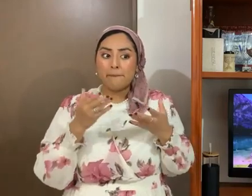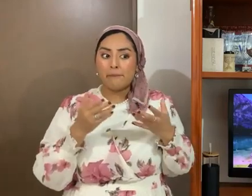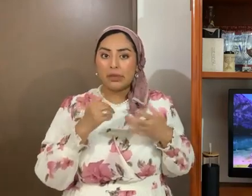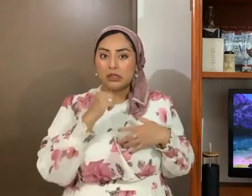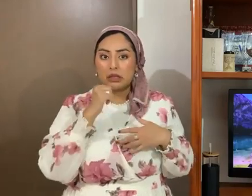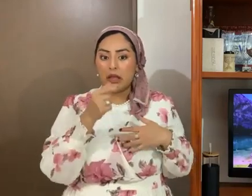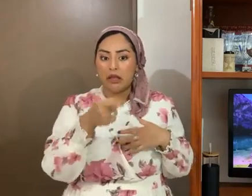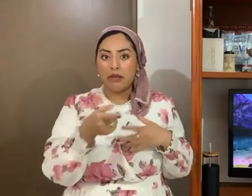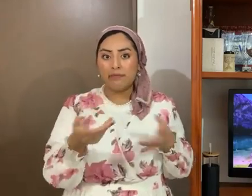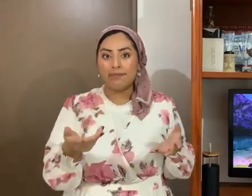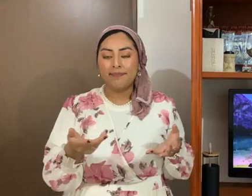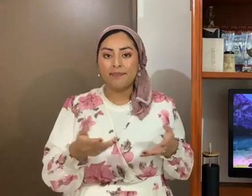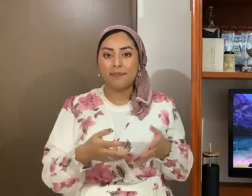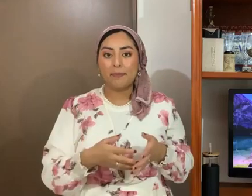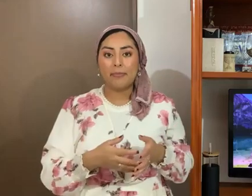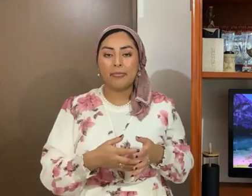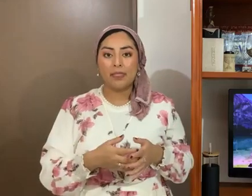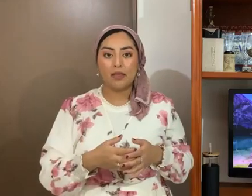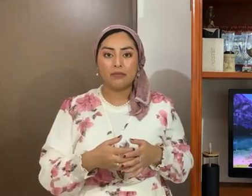siquiera estás allí?